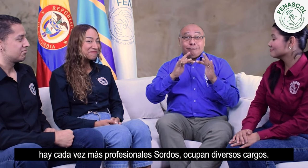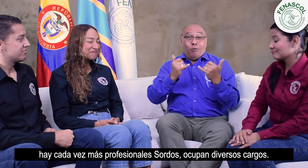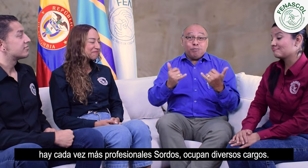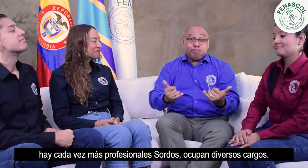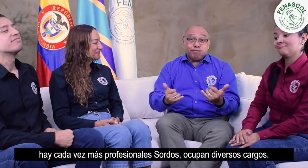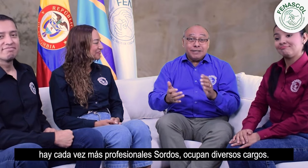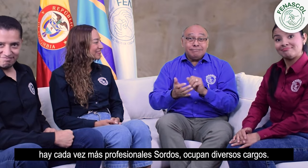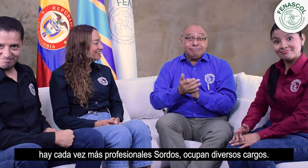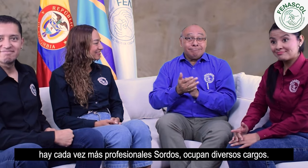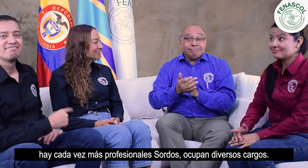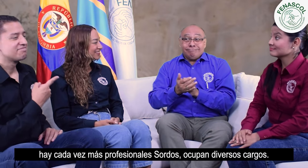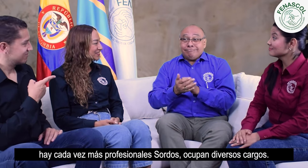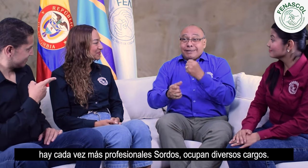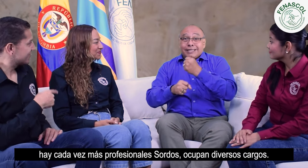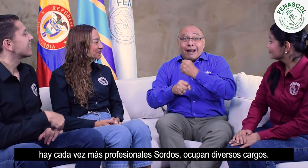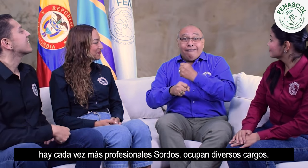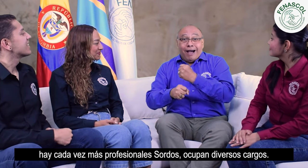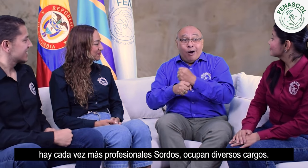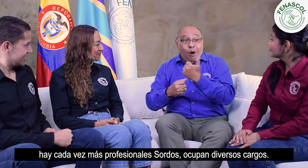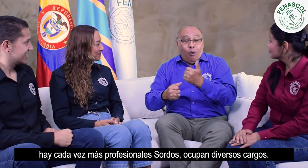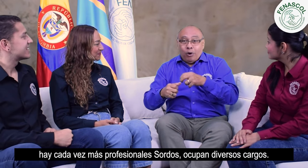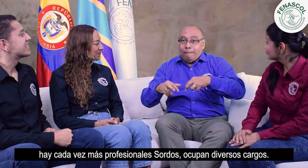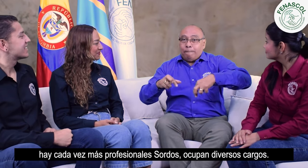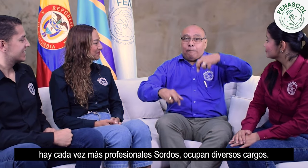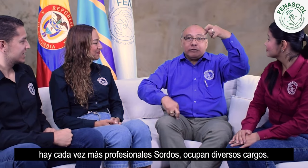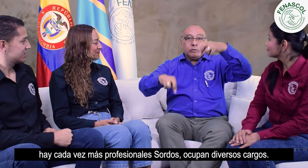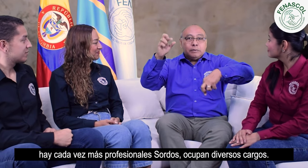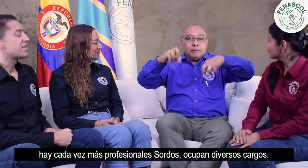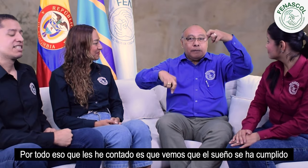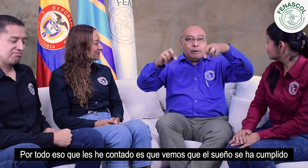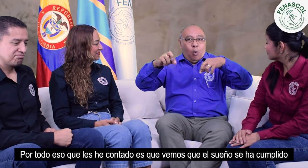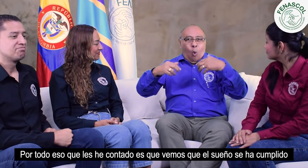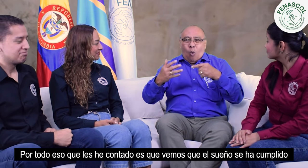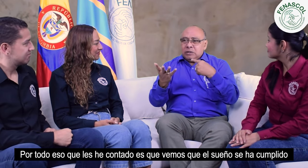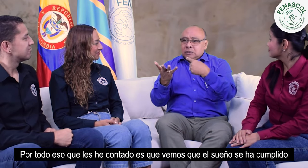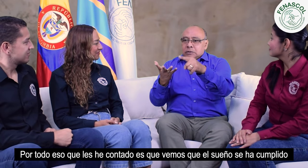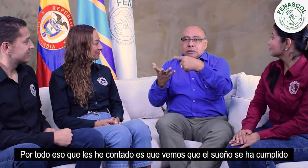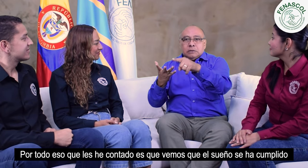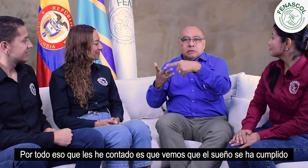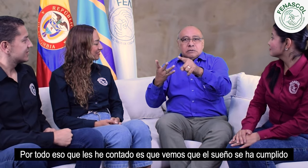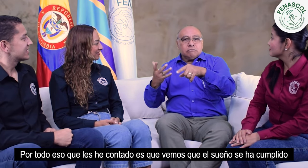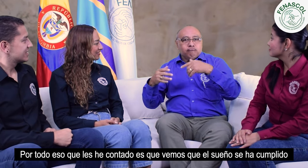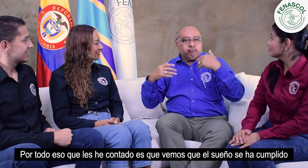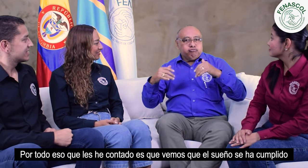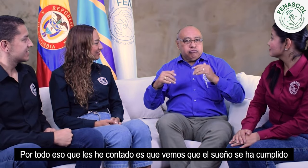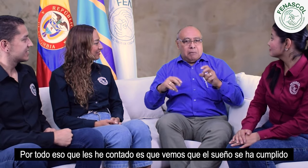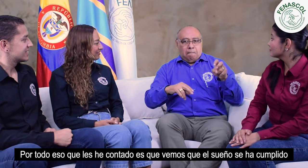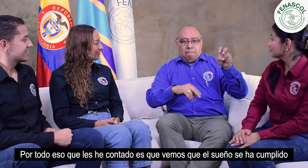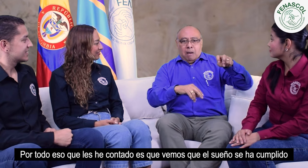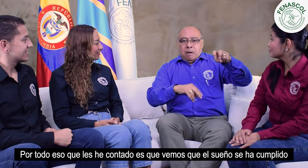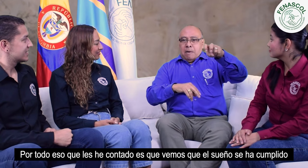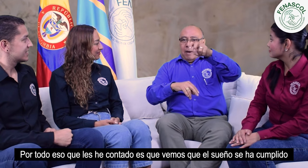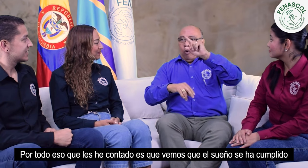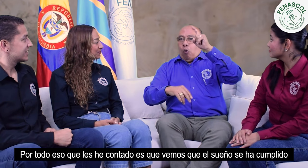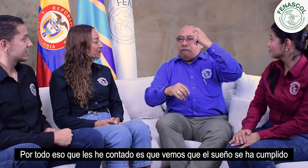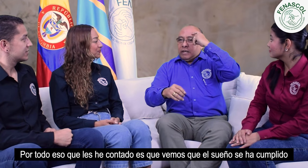cada vez más profesionales sordos. Ocupan diversos cargos. Por todo eso que les he contado, es que vemos que el sueño se ha